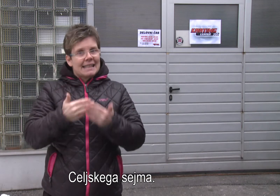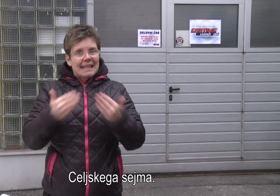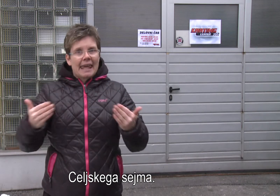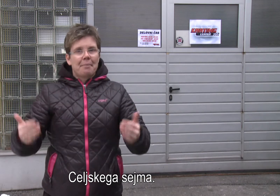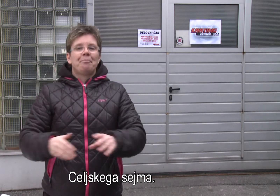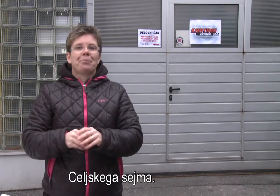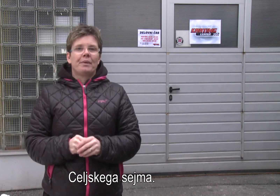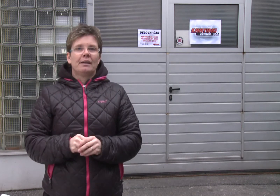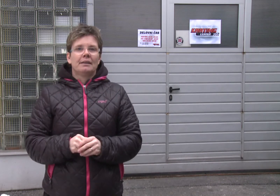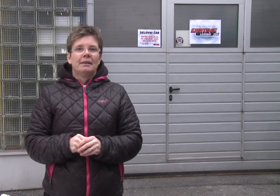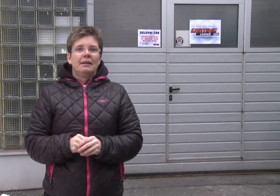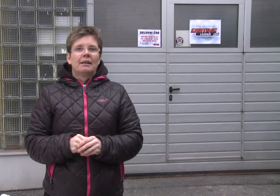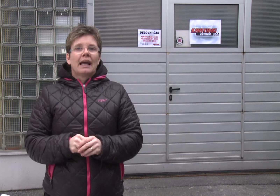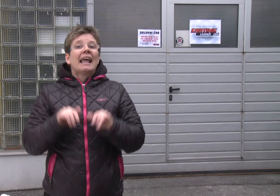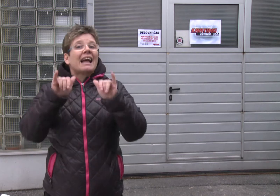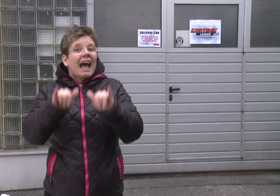Teleczystajem.